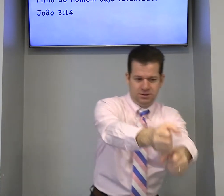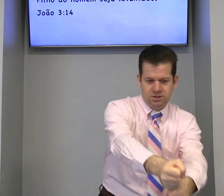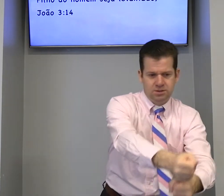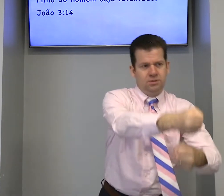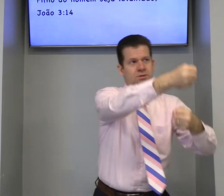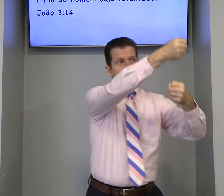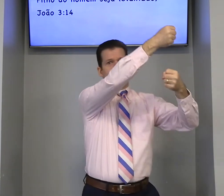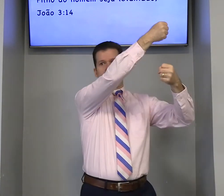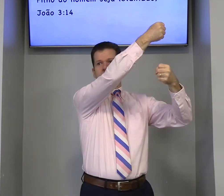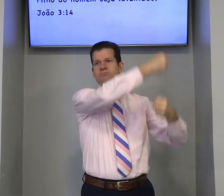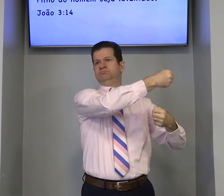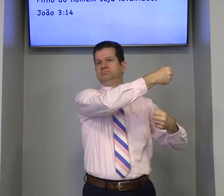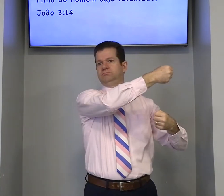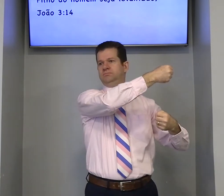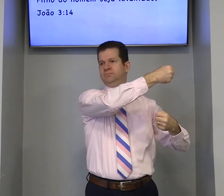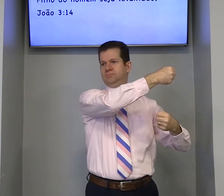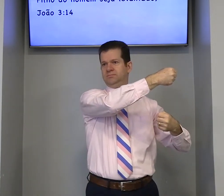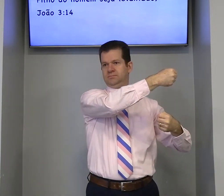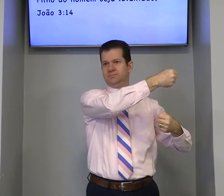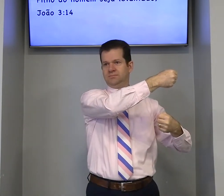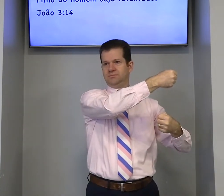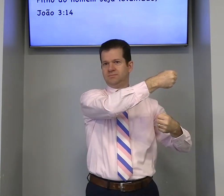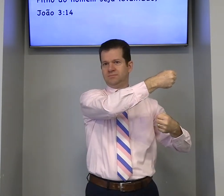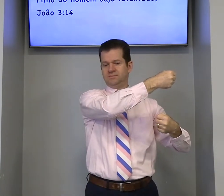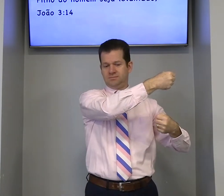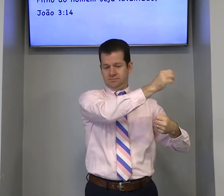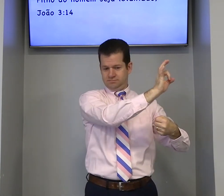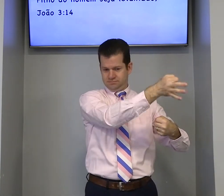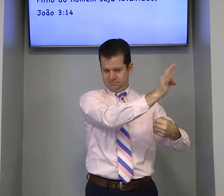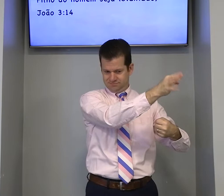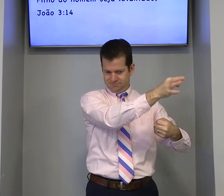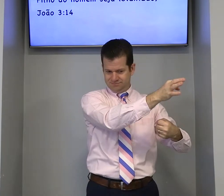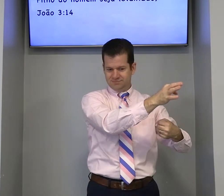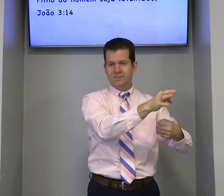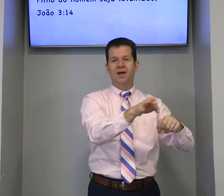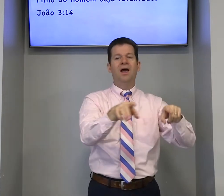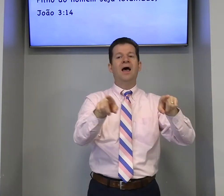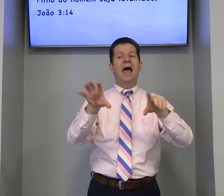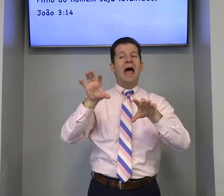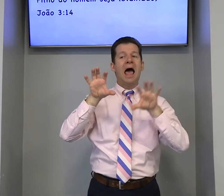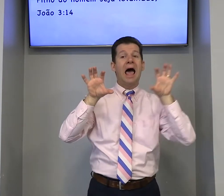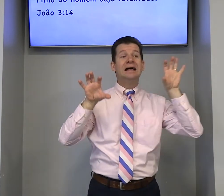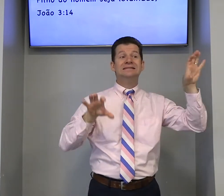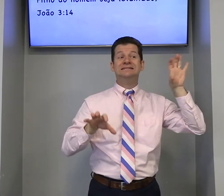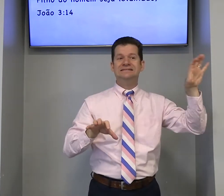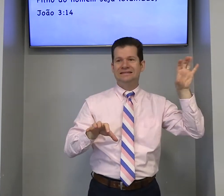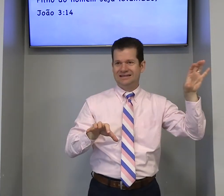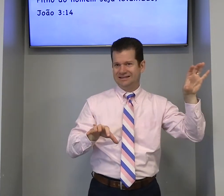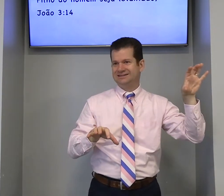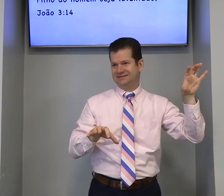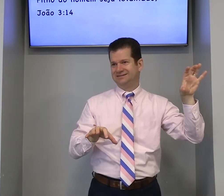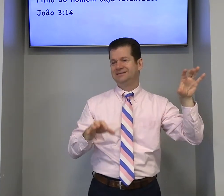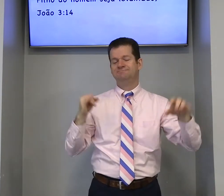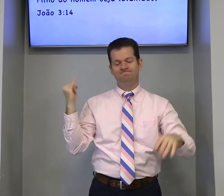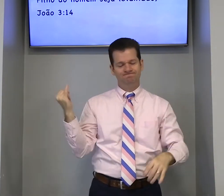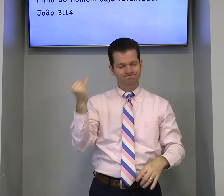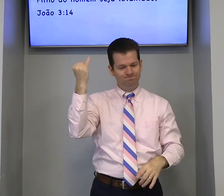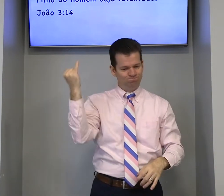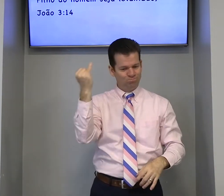no deserto. Assim,